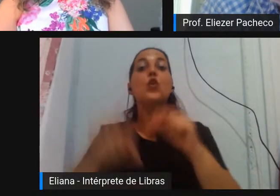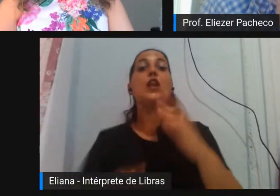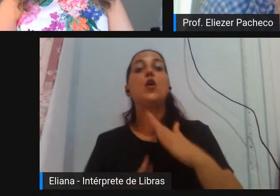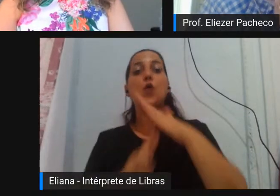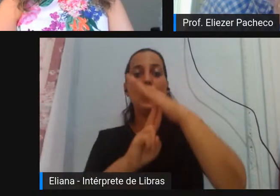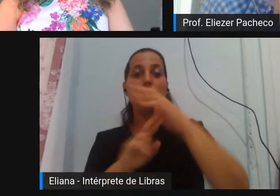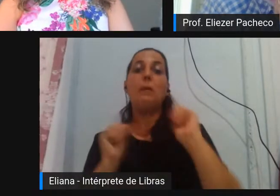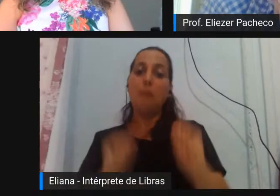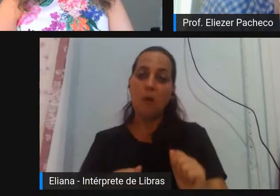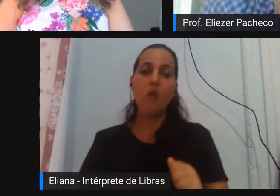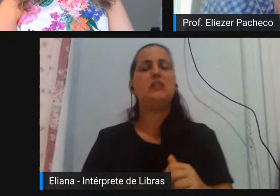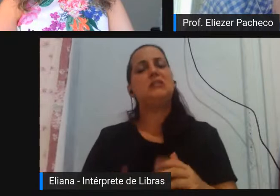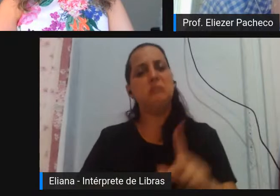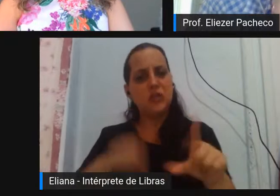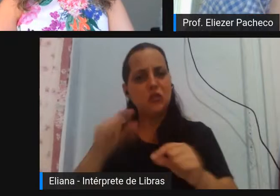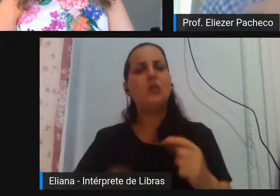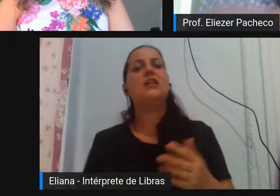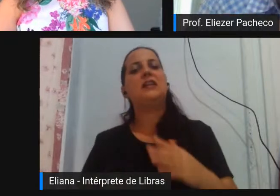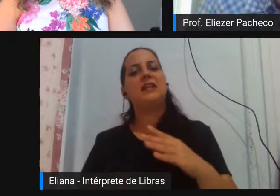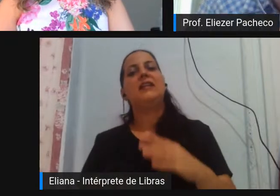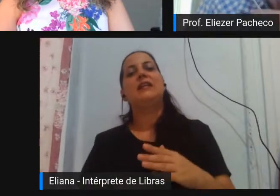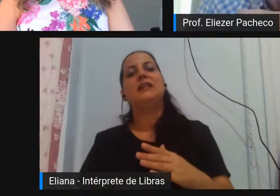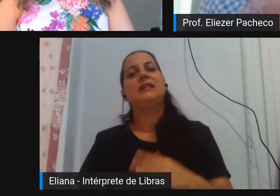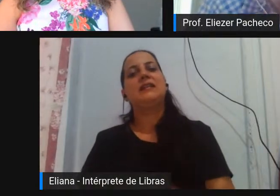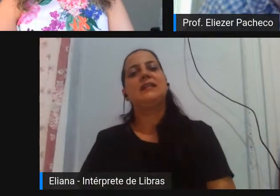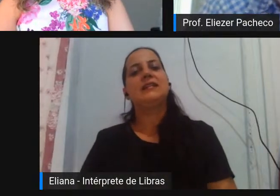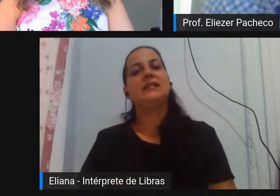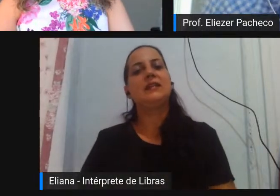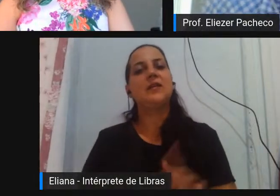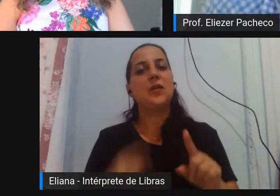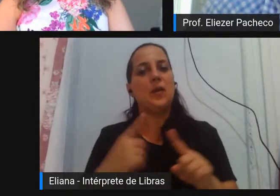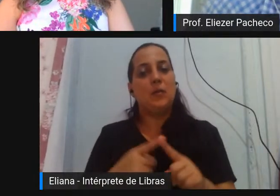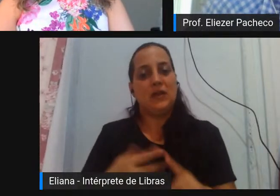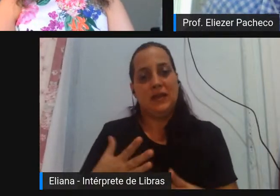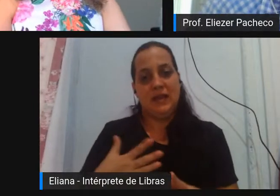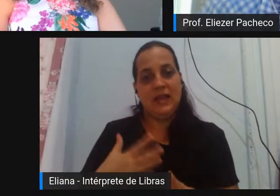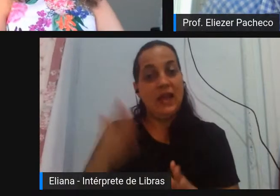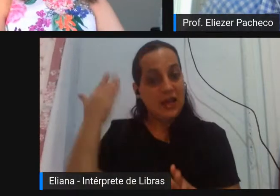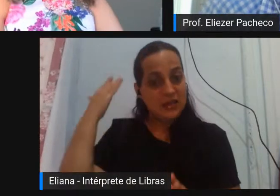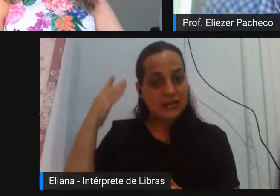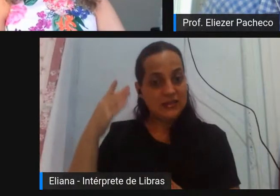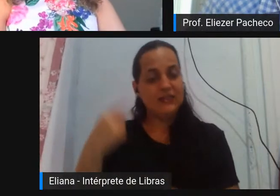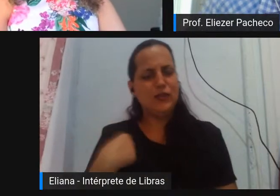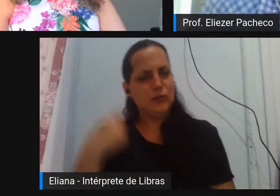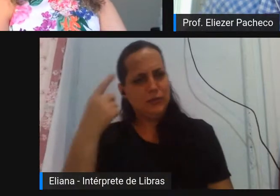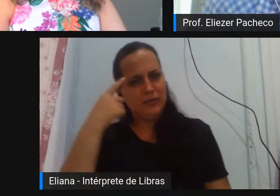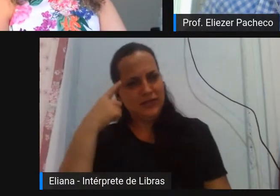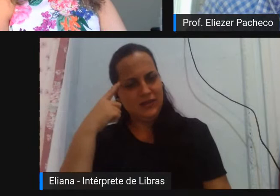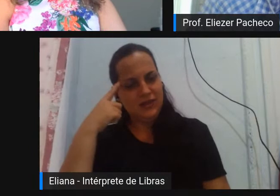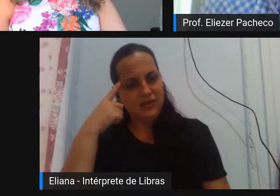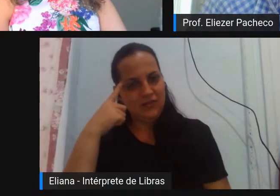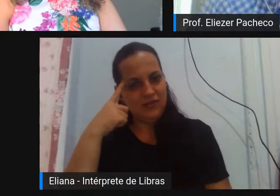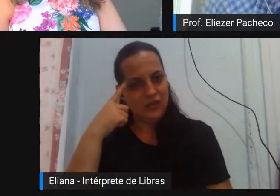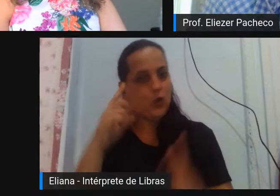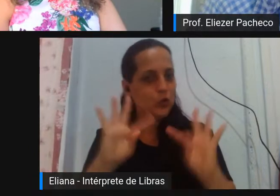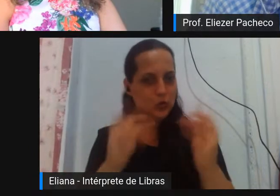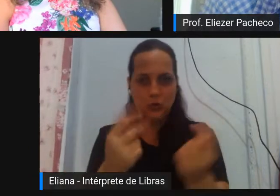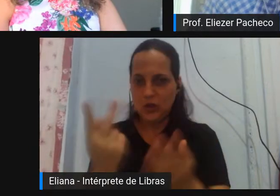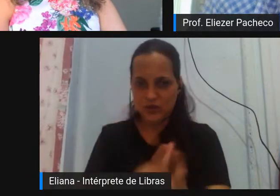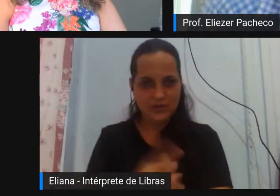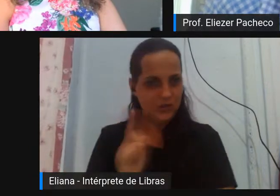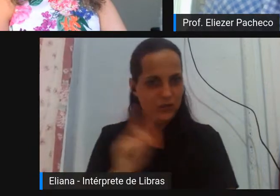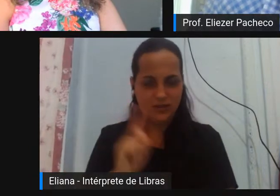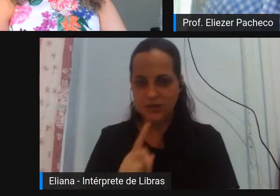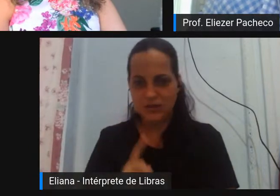Eu acho, inclusive, porque nem tudo no Instituto foi como eu pensava, obviamente, porque tudo foi um